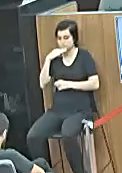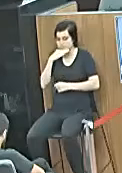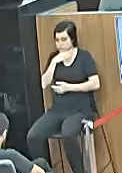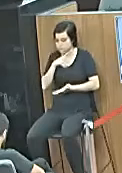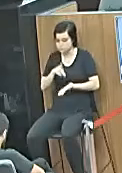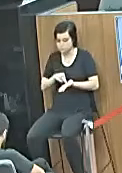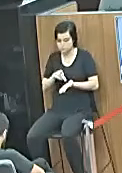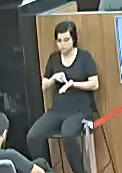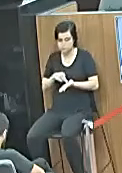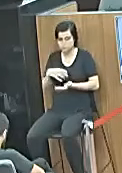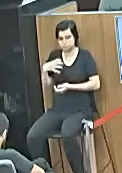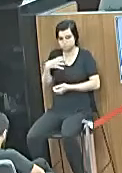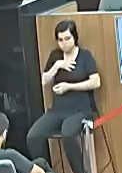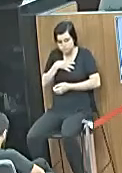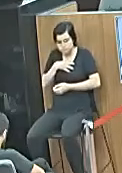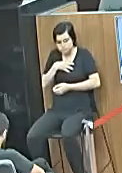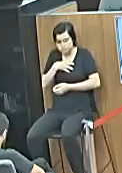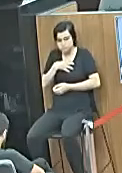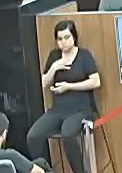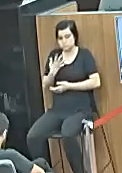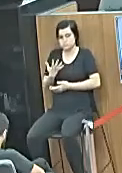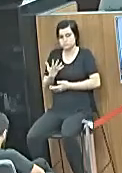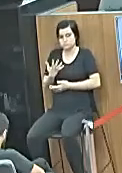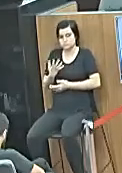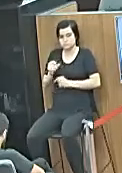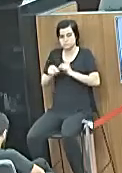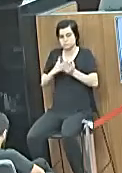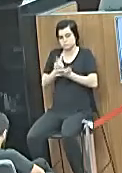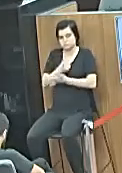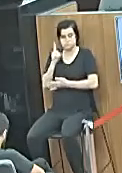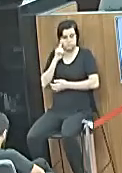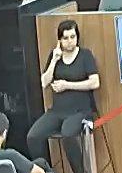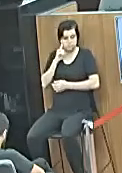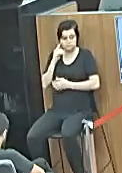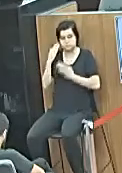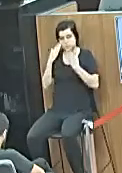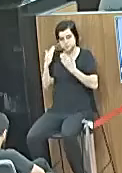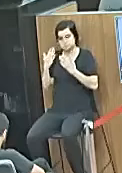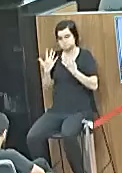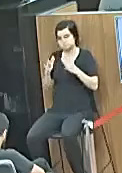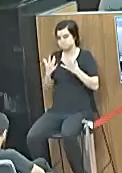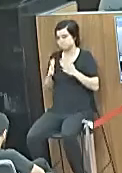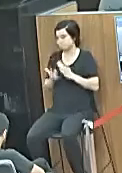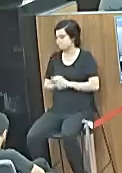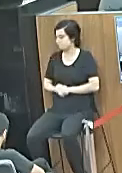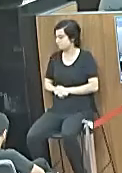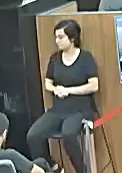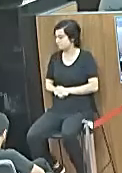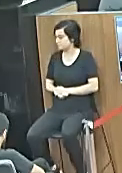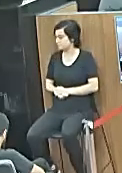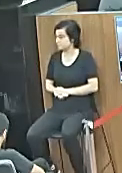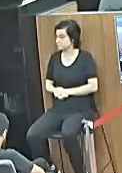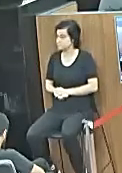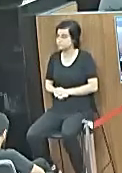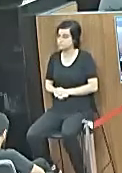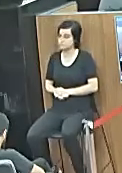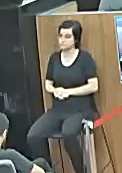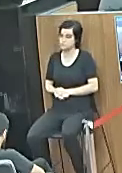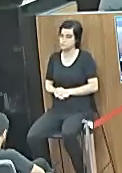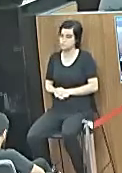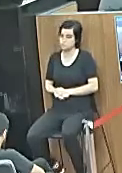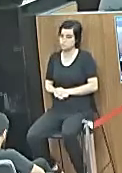fato sente no dia a dia obrigado muito obrigado professor andré